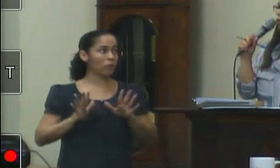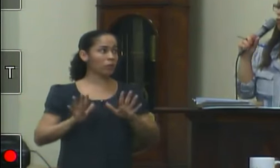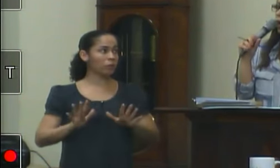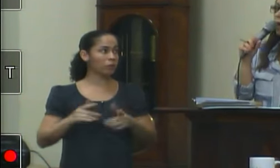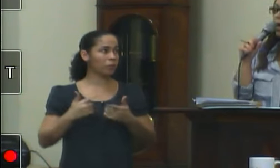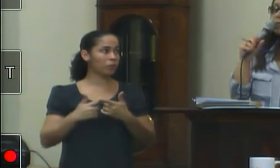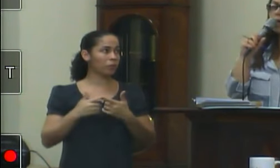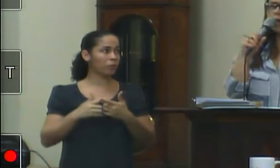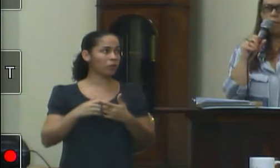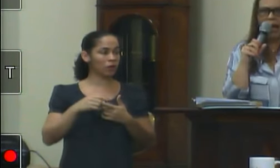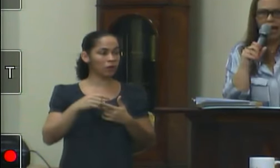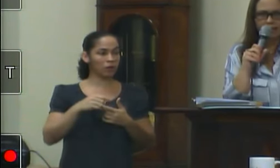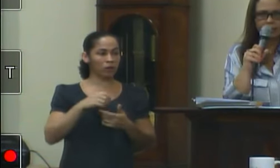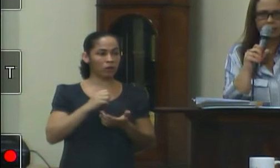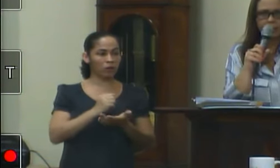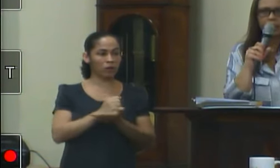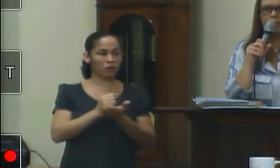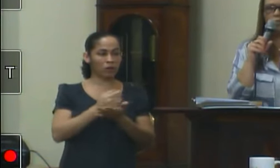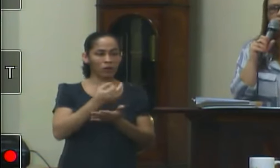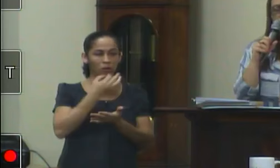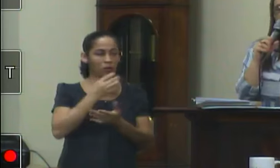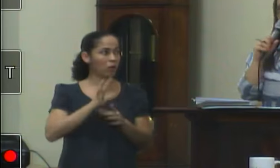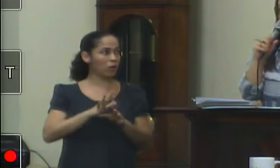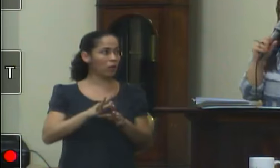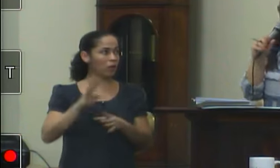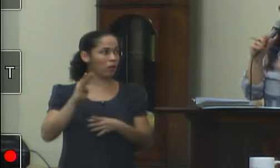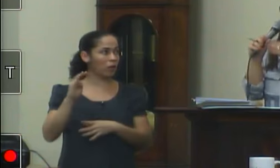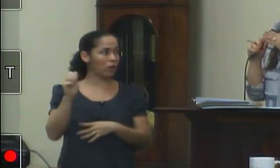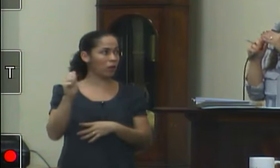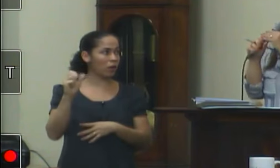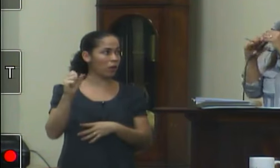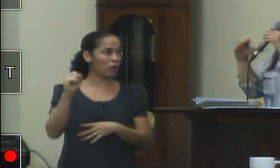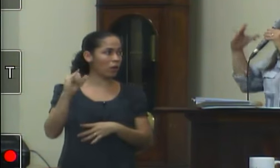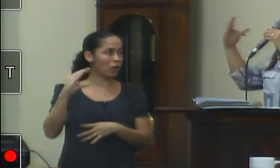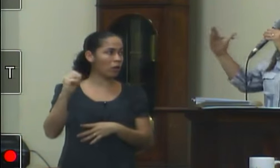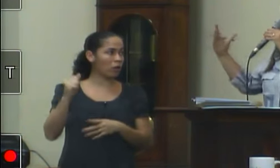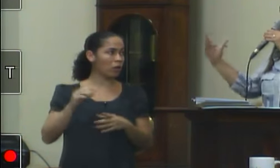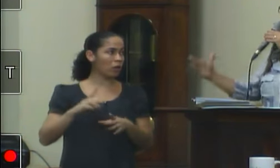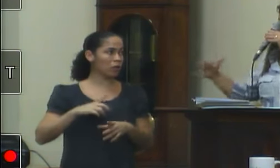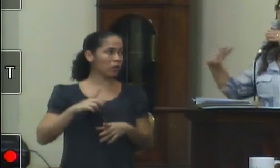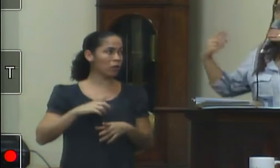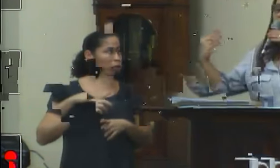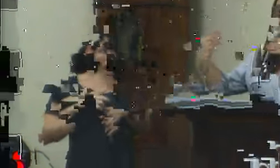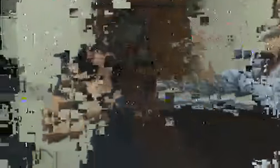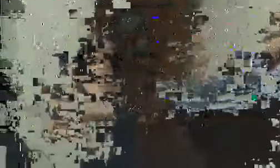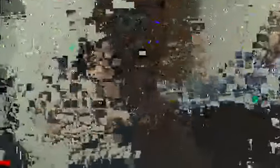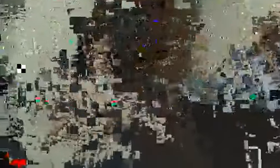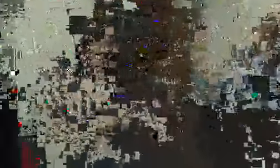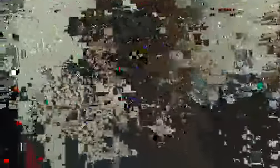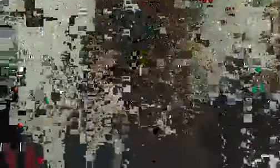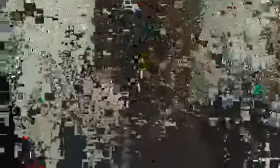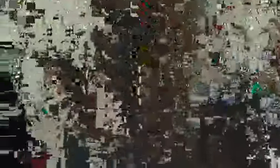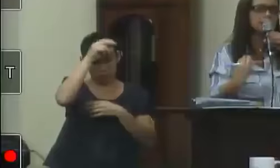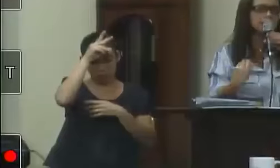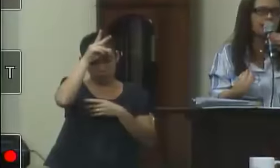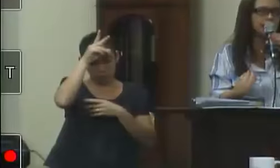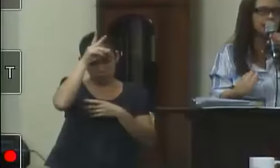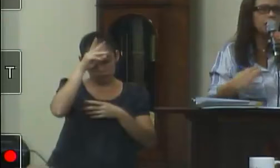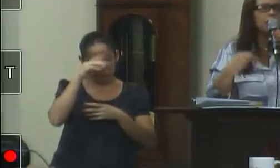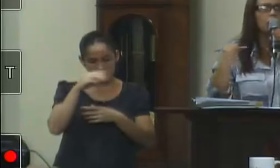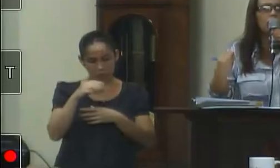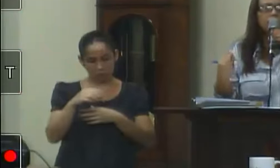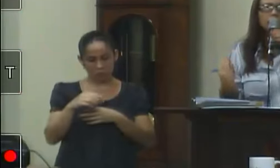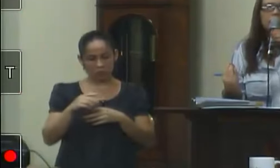atenção, farmácia básica. Não adianta a gente achar que vai conseguir na farmácia municipal, que é assistência